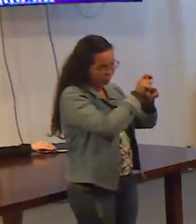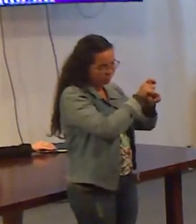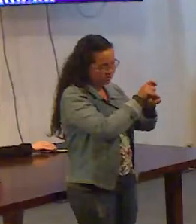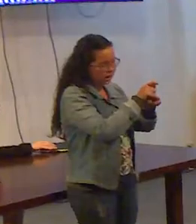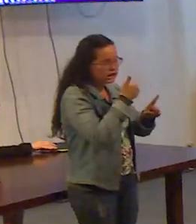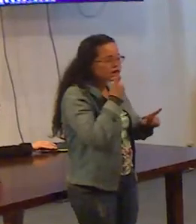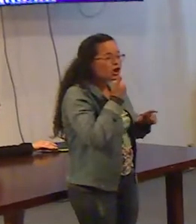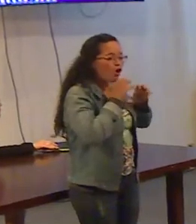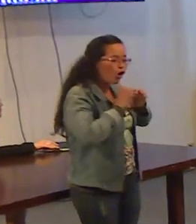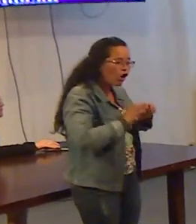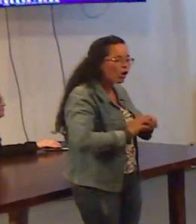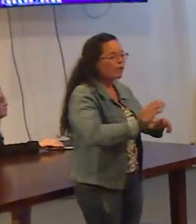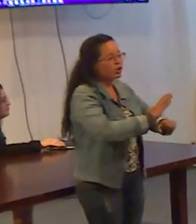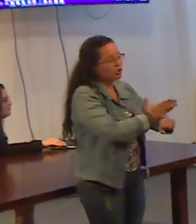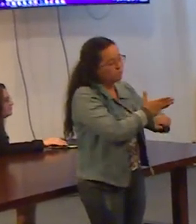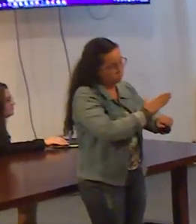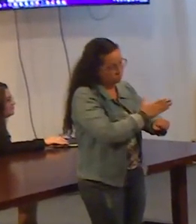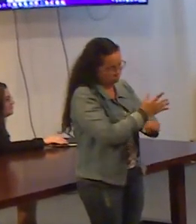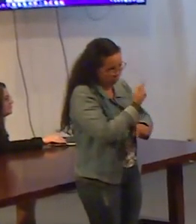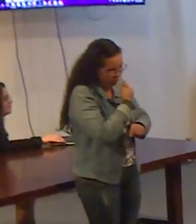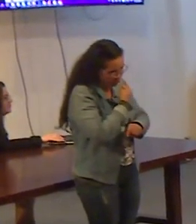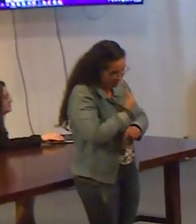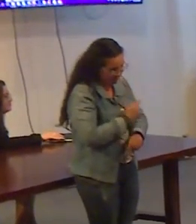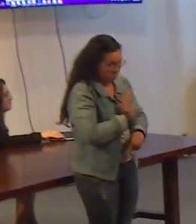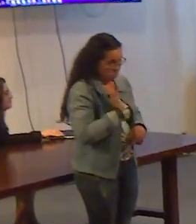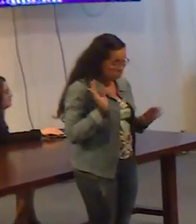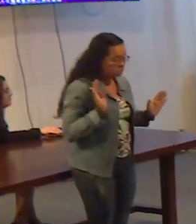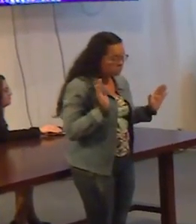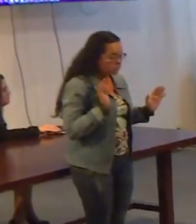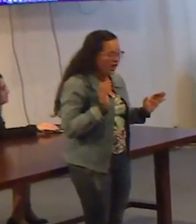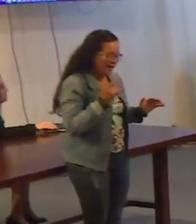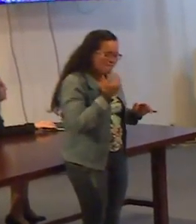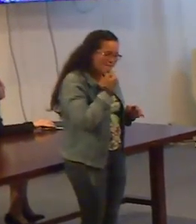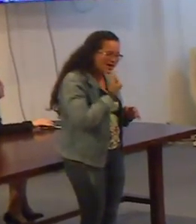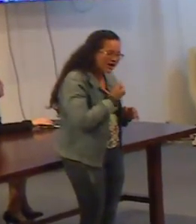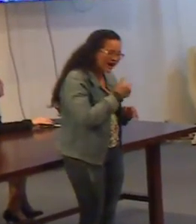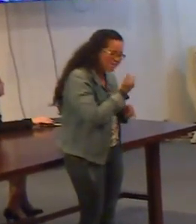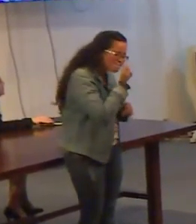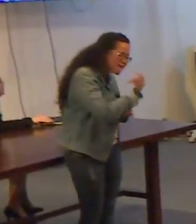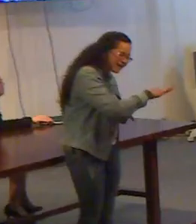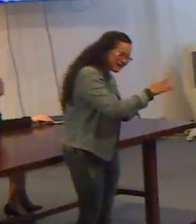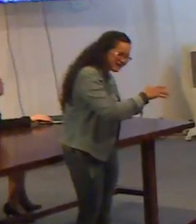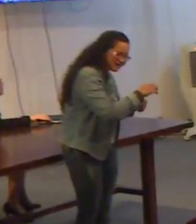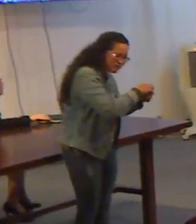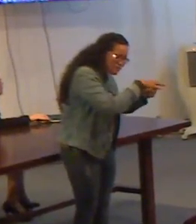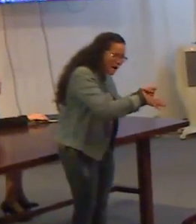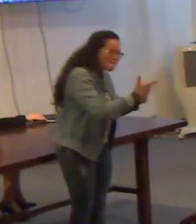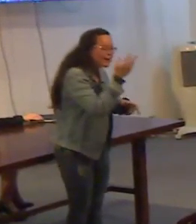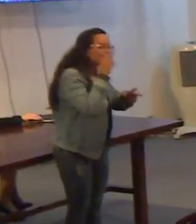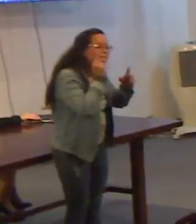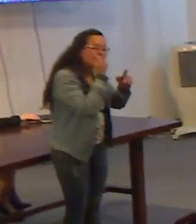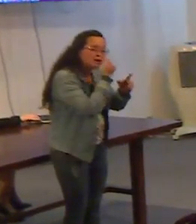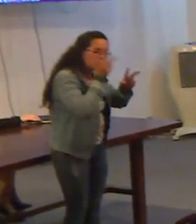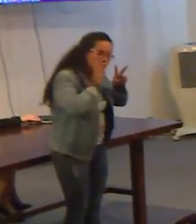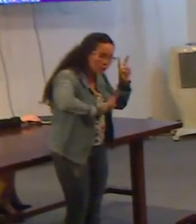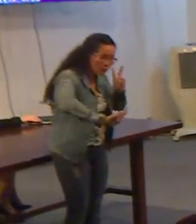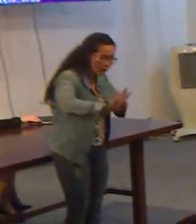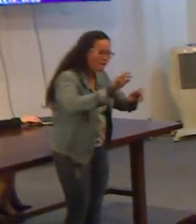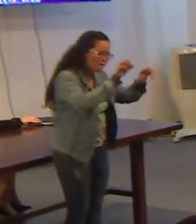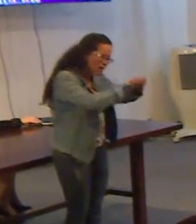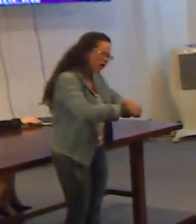lo corporal, lo musical y nos decían que hubo más interés de la población desde lo visual. ¿Nos